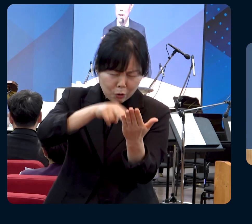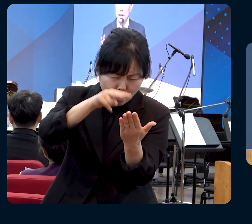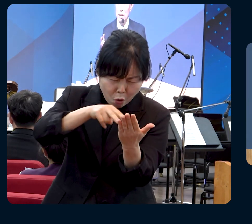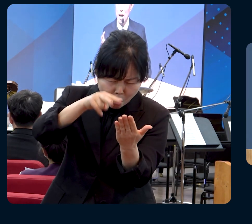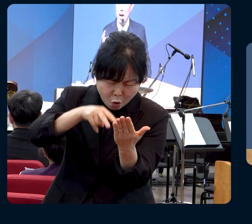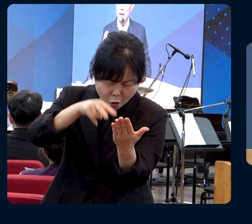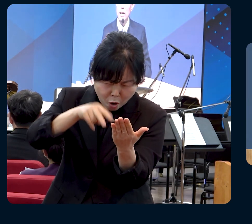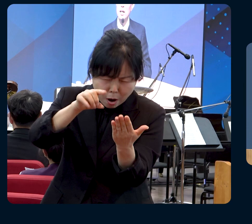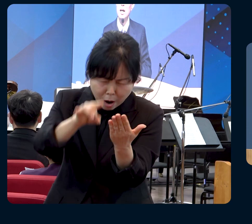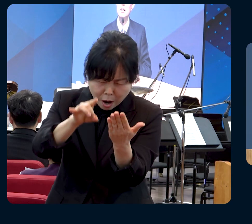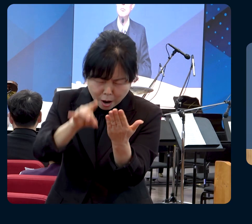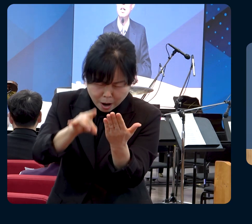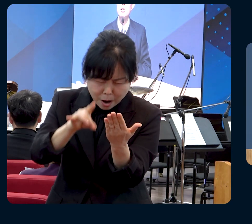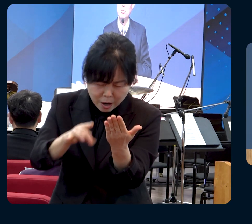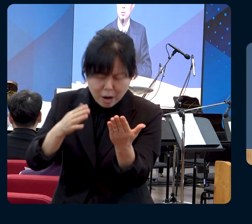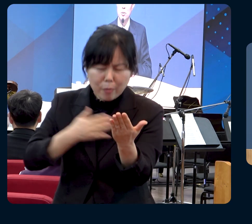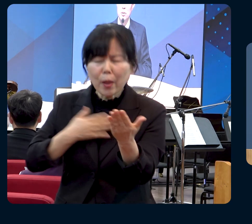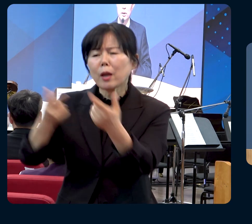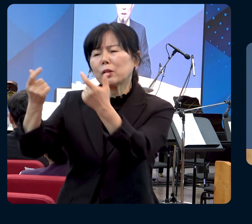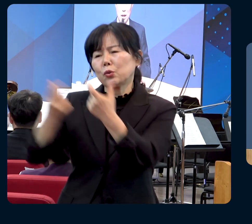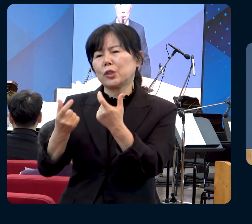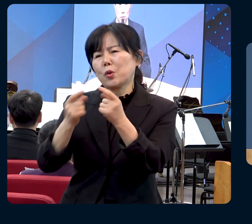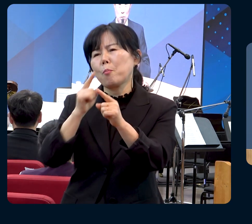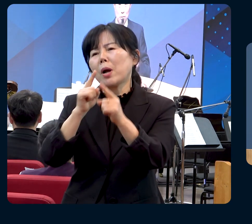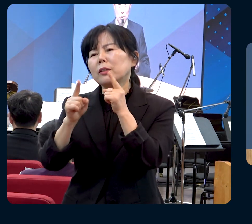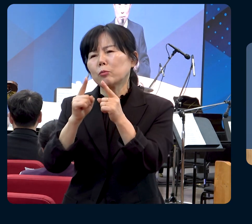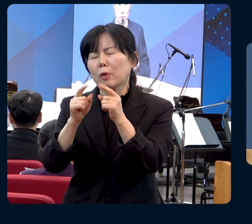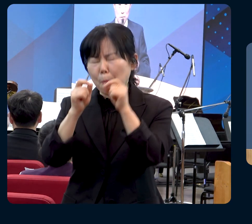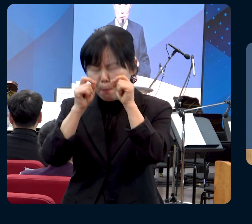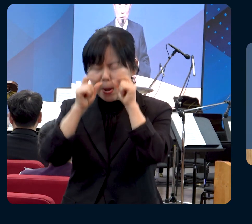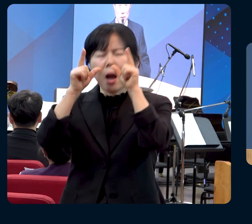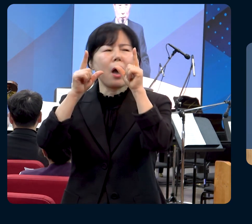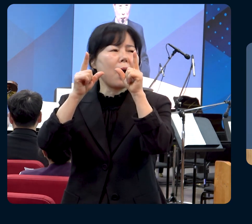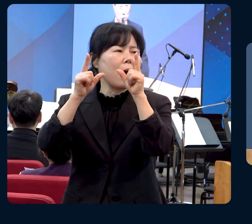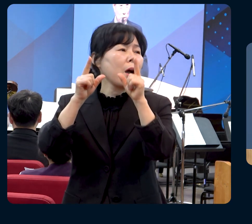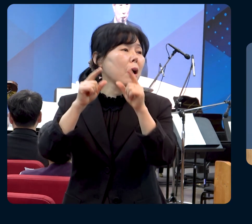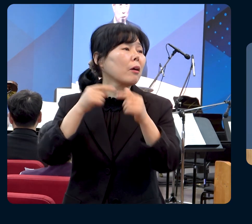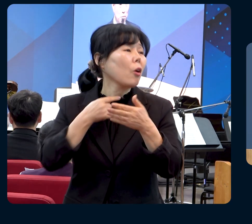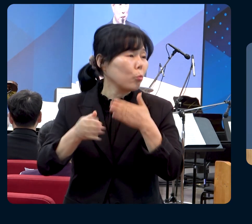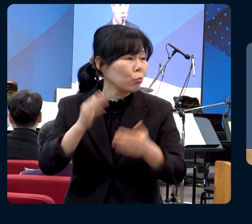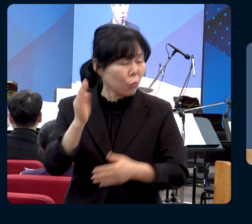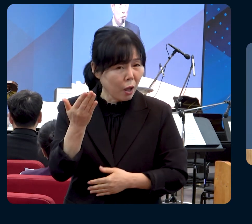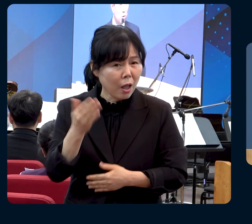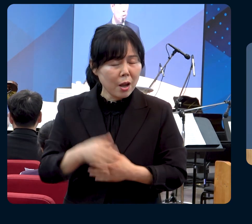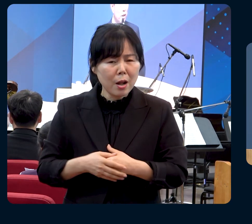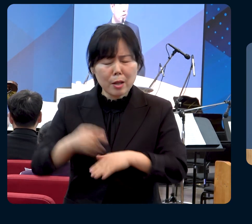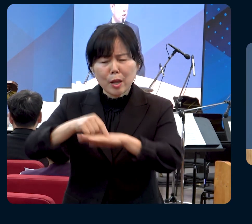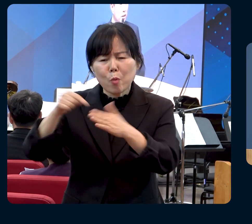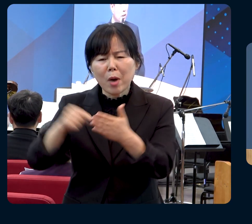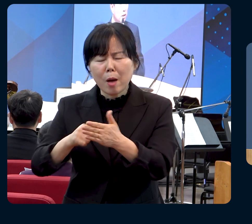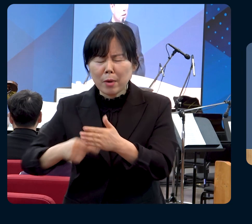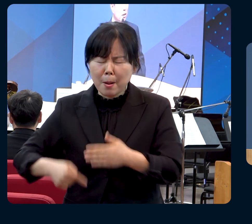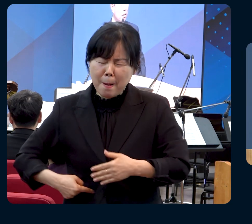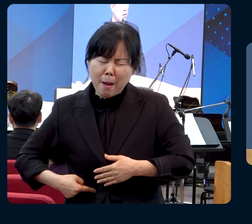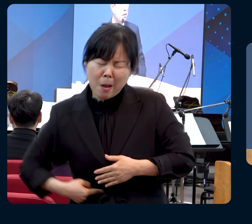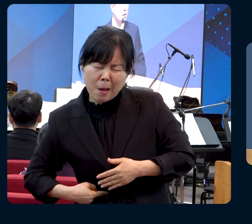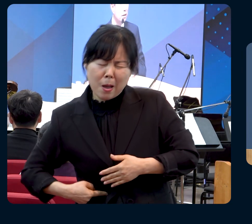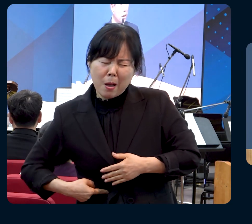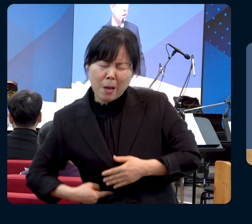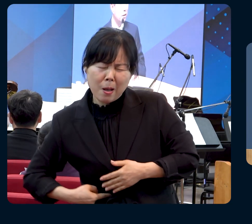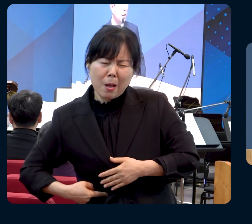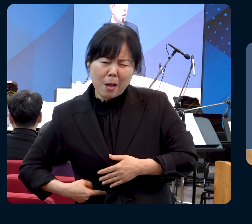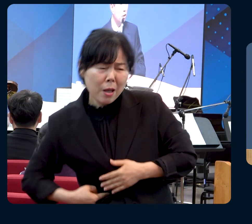구절이 다 내게 하는 말씀으로 다가오고 내 심령이 정말 찔러 쪼개어지는